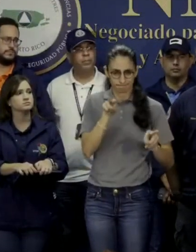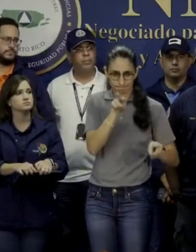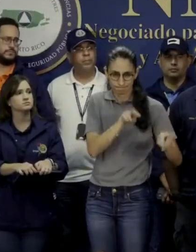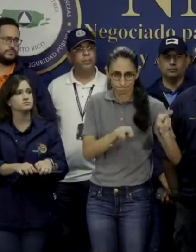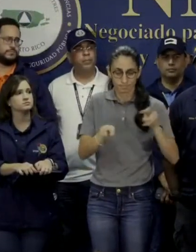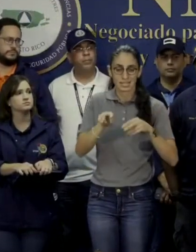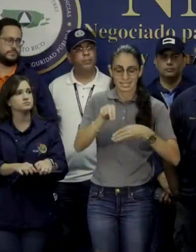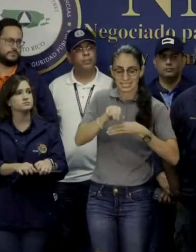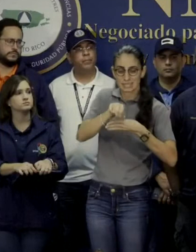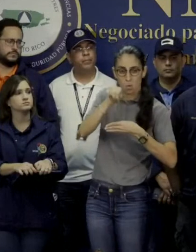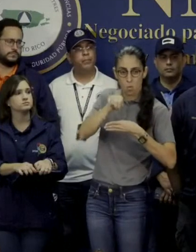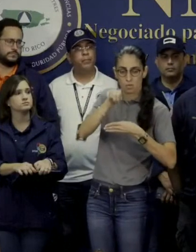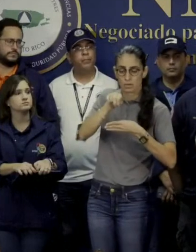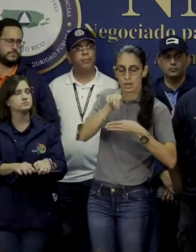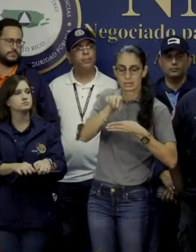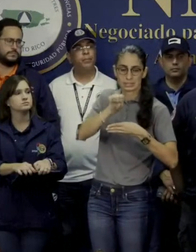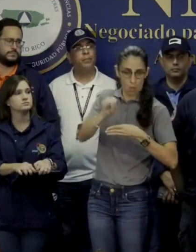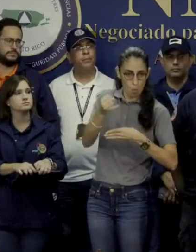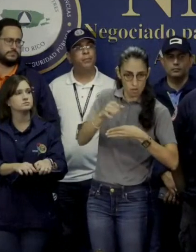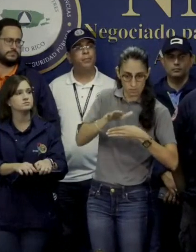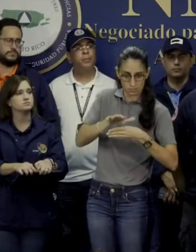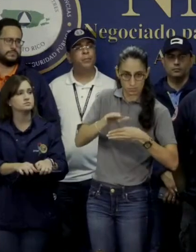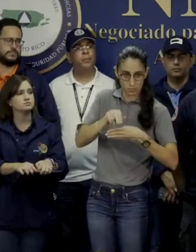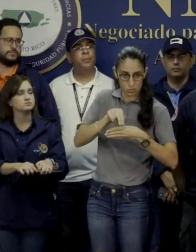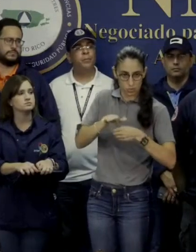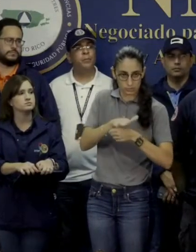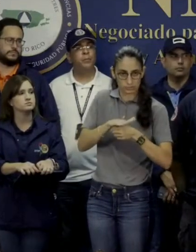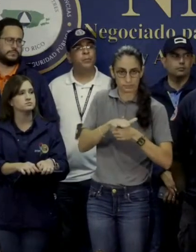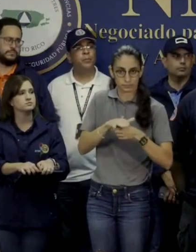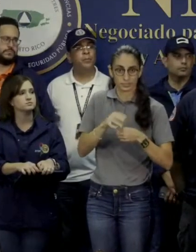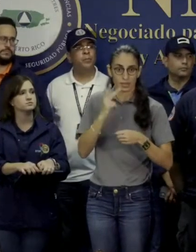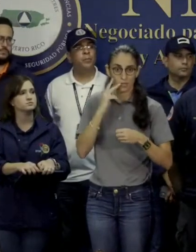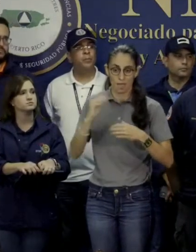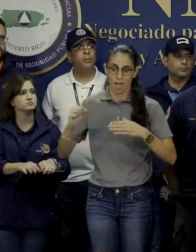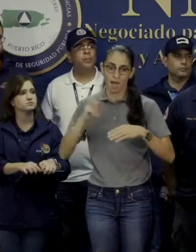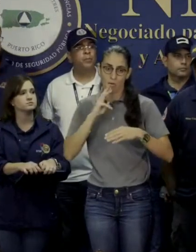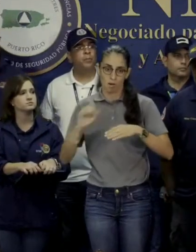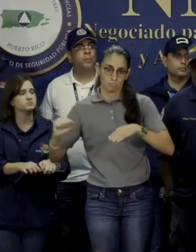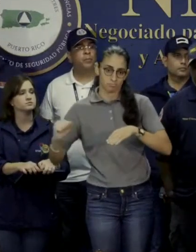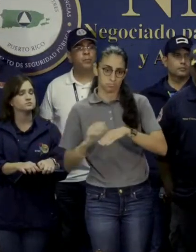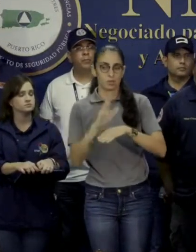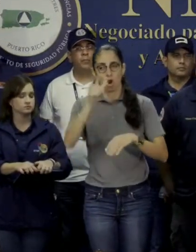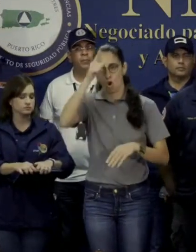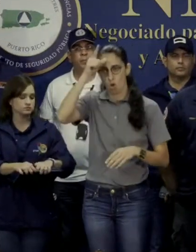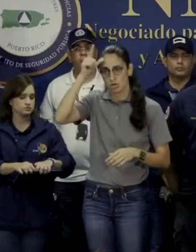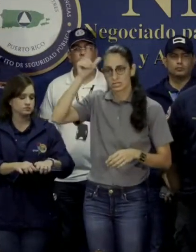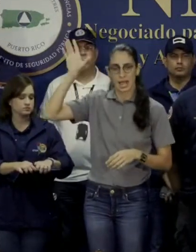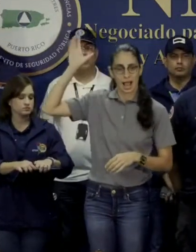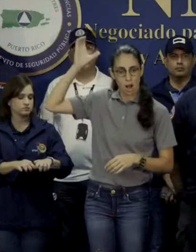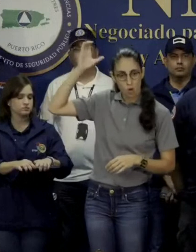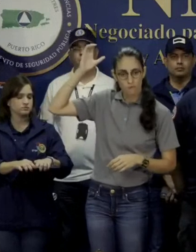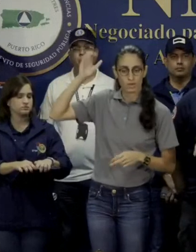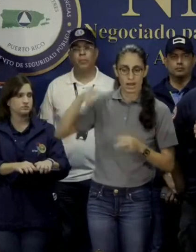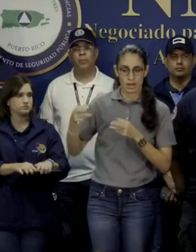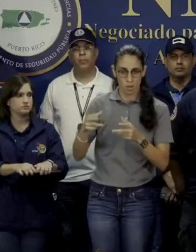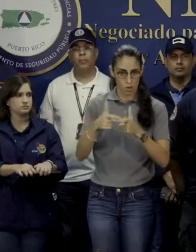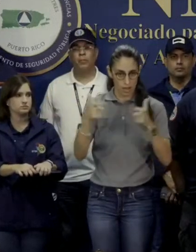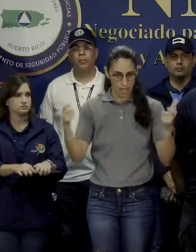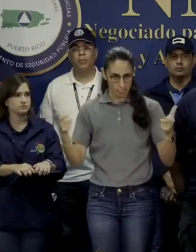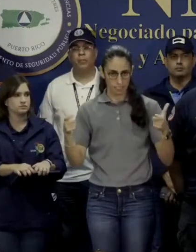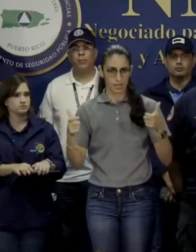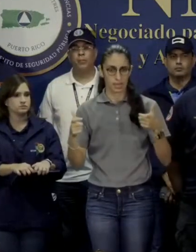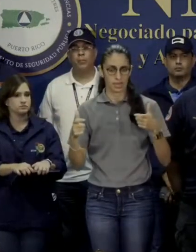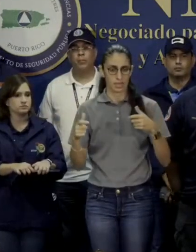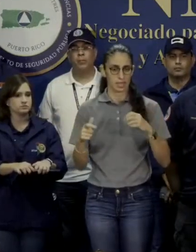es la zona metropolitana, porque ahí es que viene el descargue de la cordillera central, lo que es Loíza, Canóvana, Río Grande y hacia